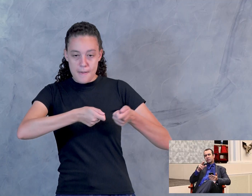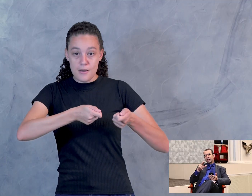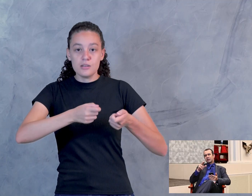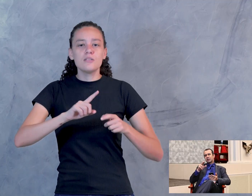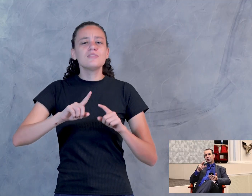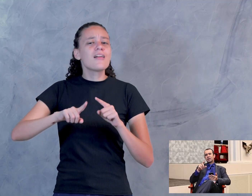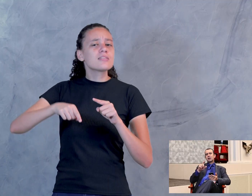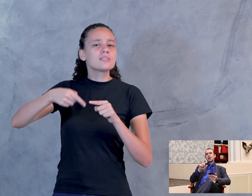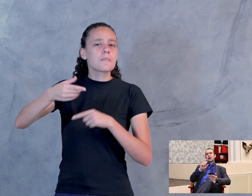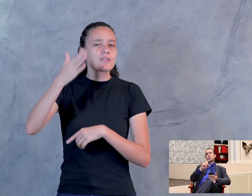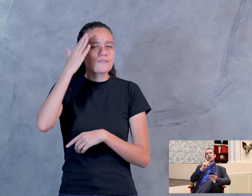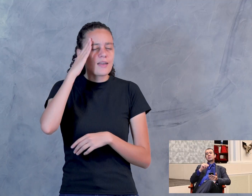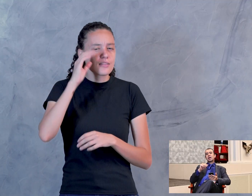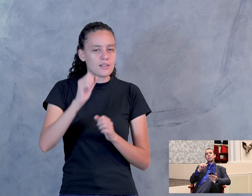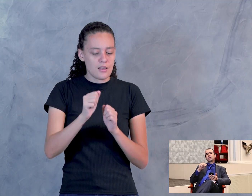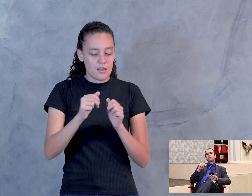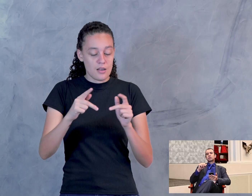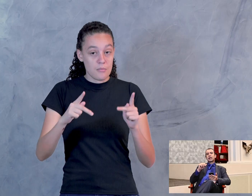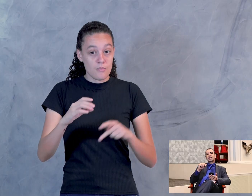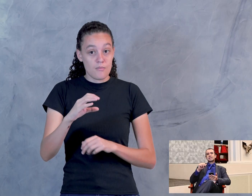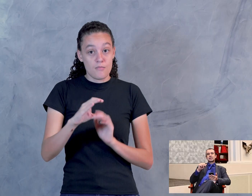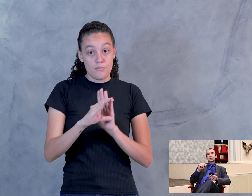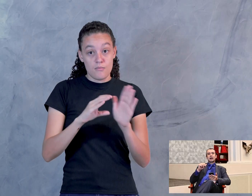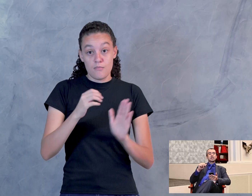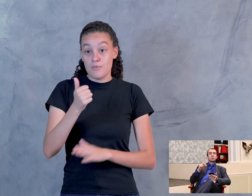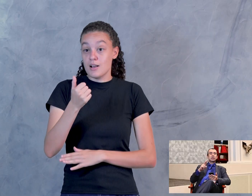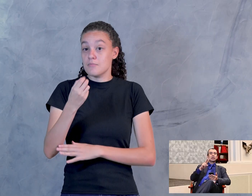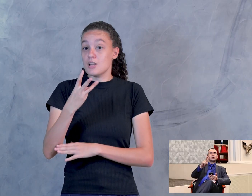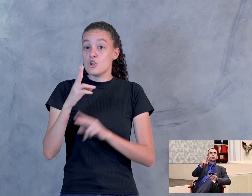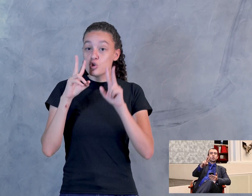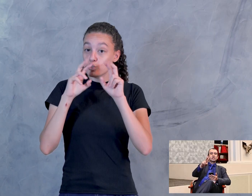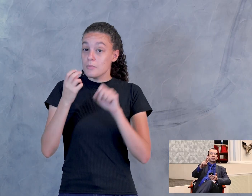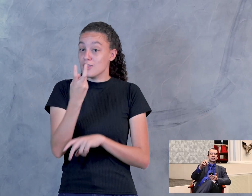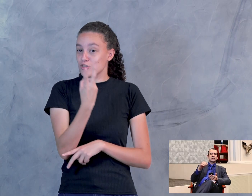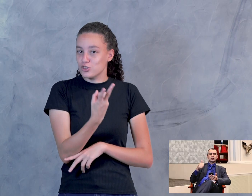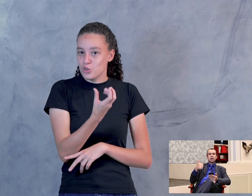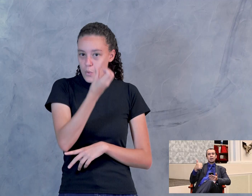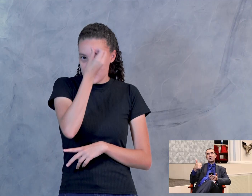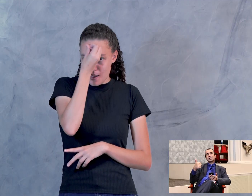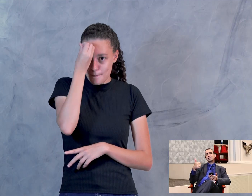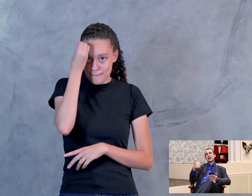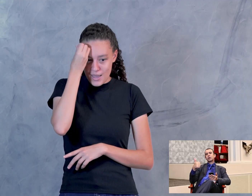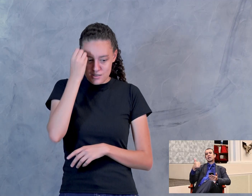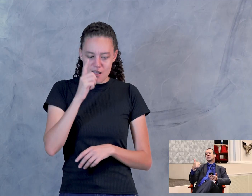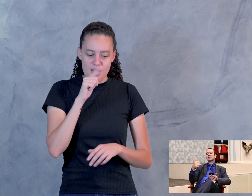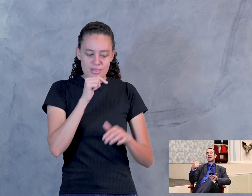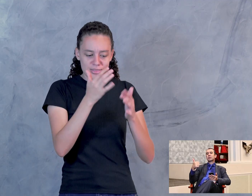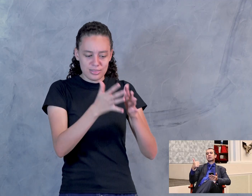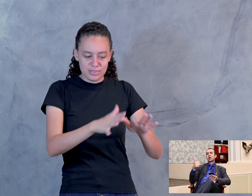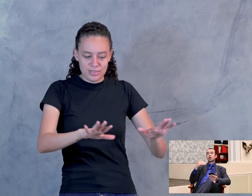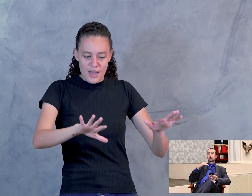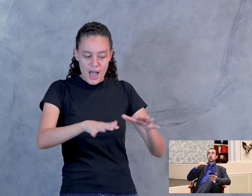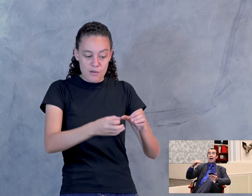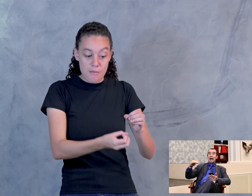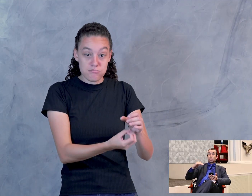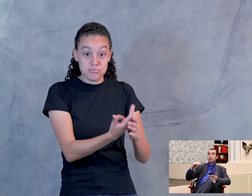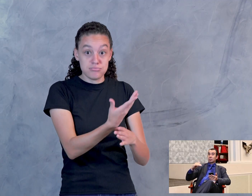Depois você vai entender Apocalipse capítulo 13, a respeito das 2 bestas. A besta que saiu das